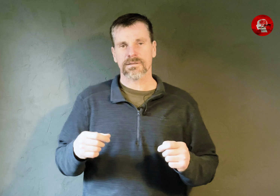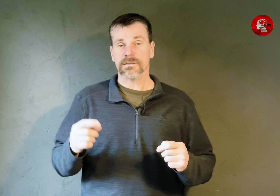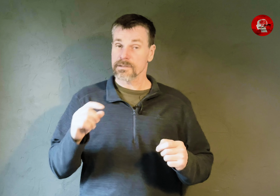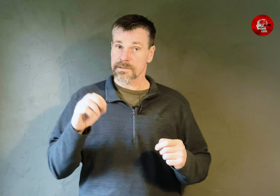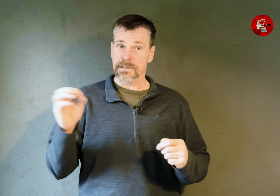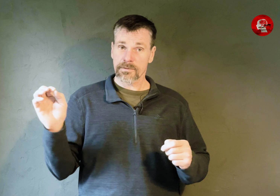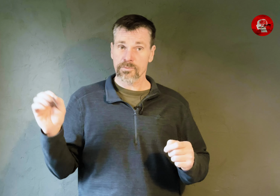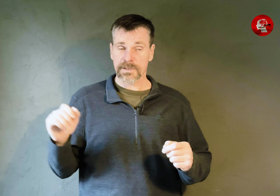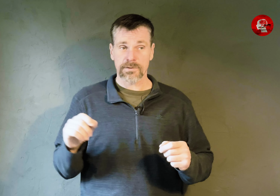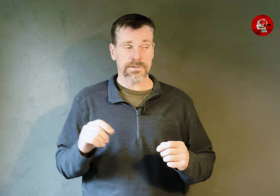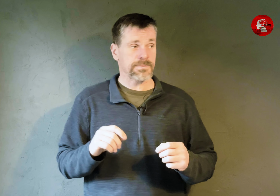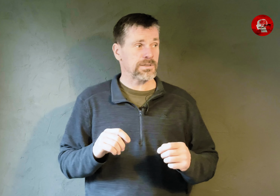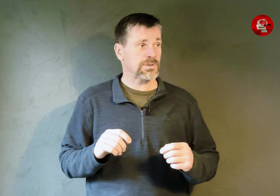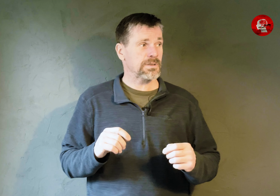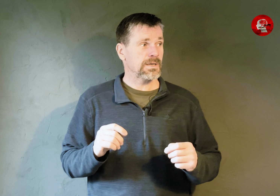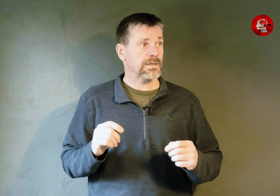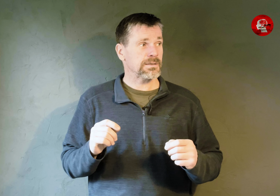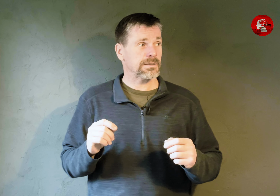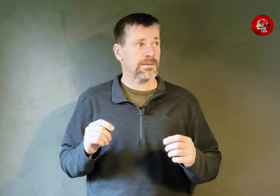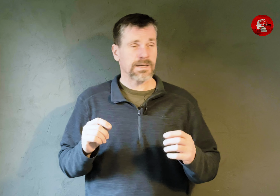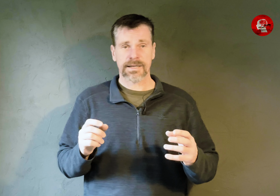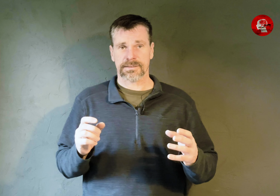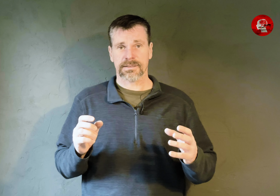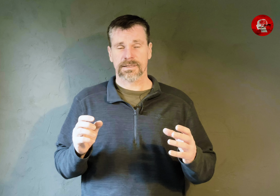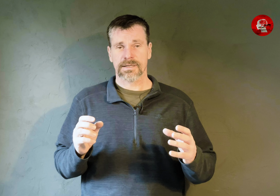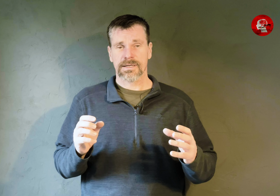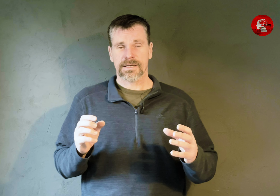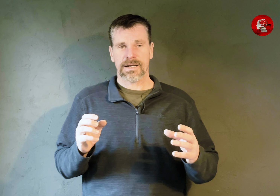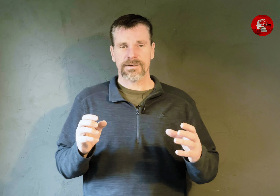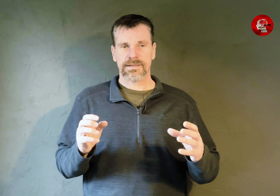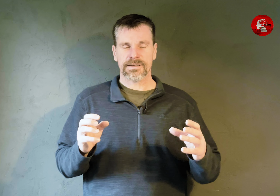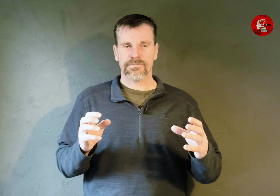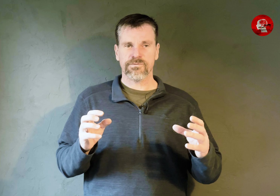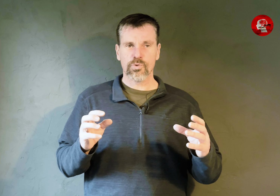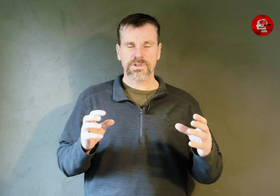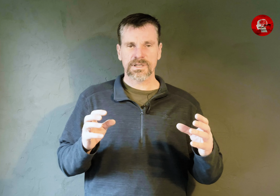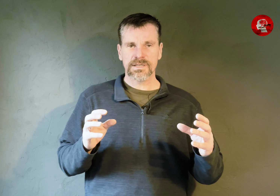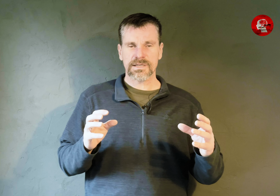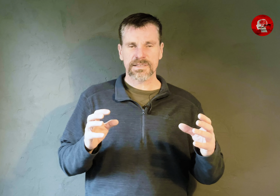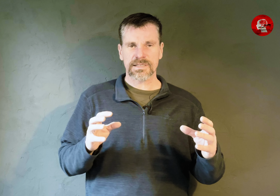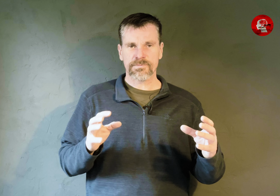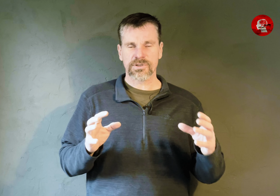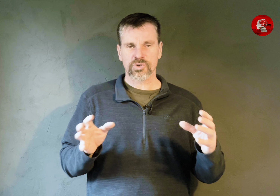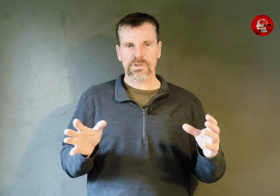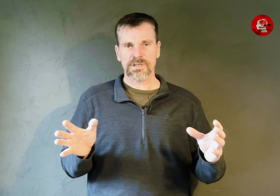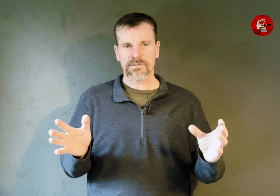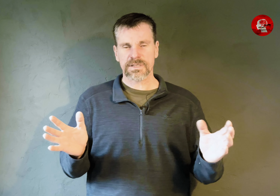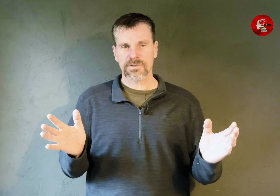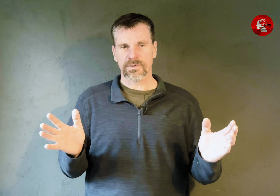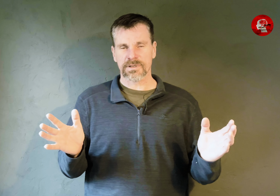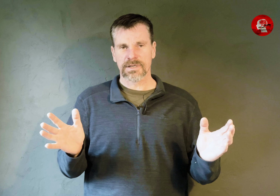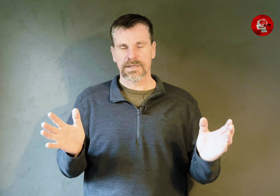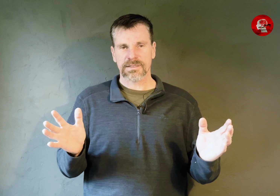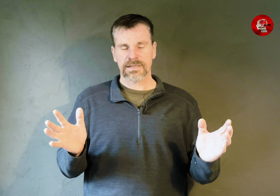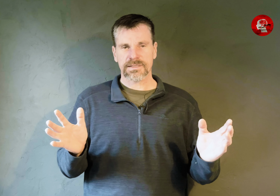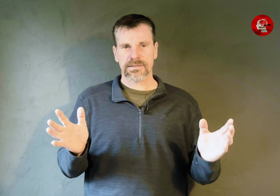die ist ja übrigens auch selbst herstellt hat aber wo drin ist jetzt bitte schön die innovation dass ich